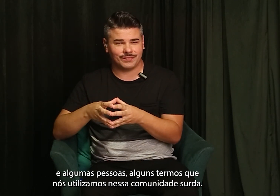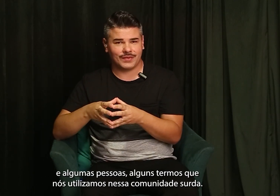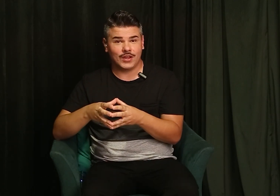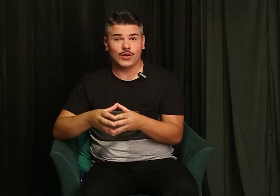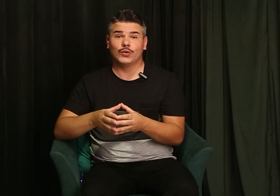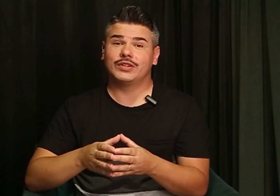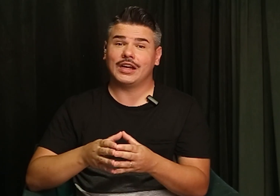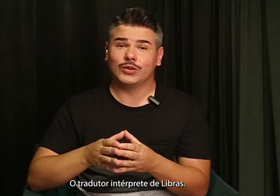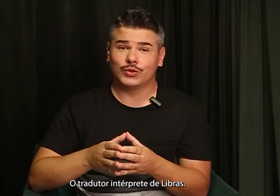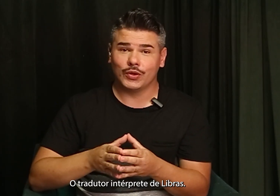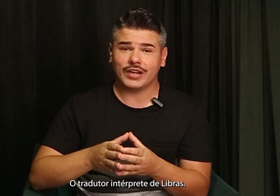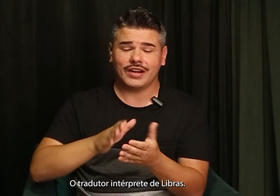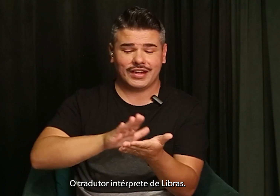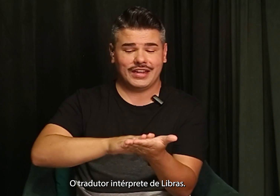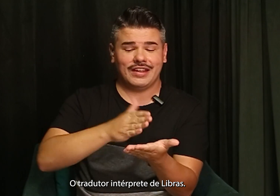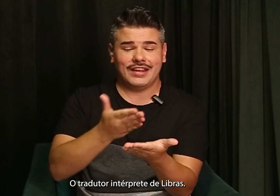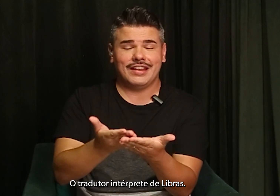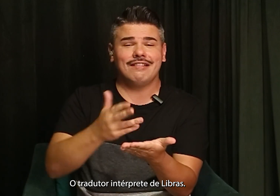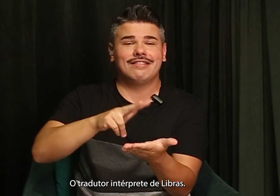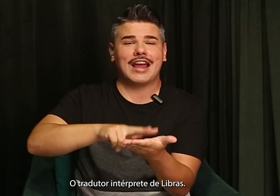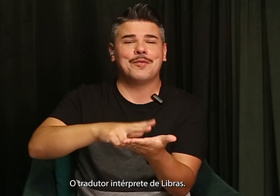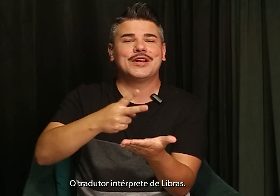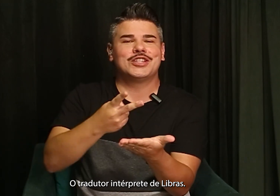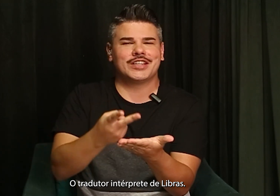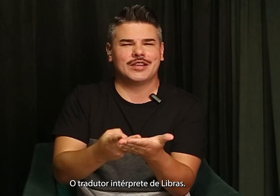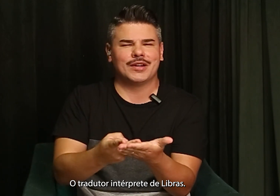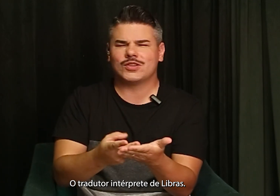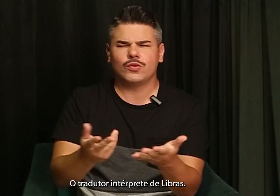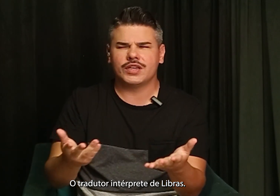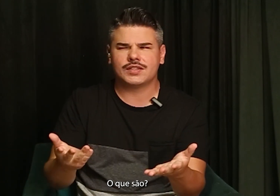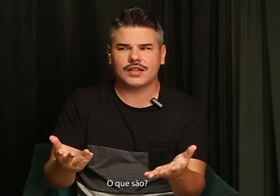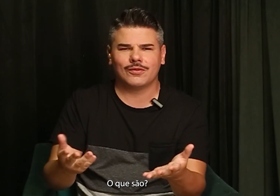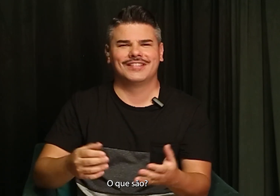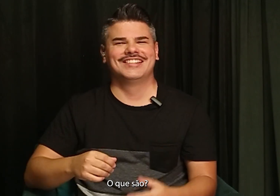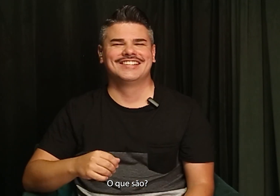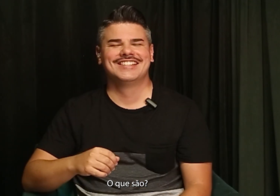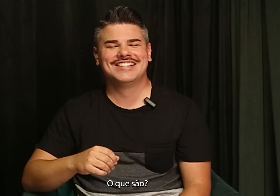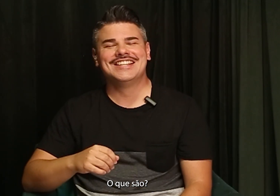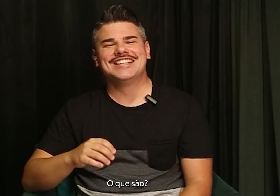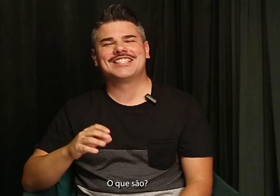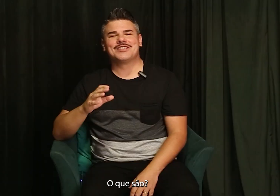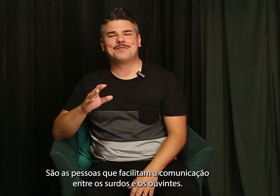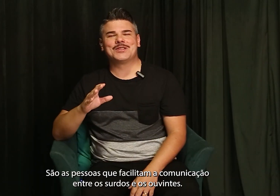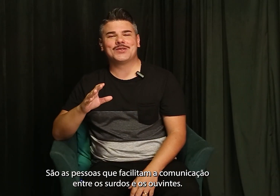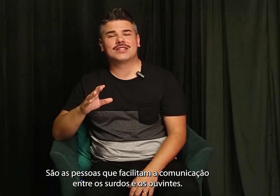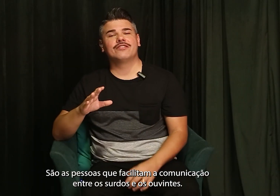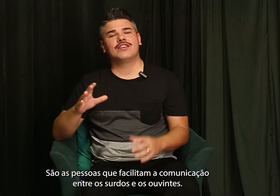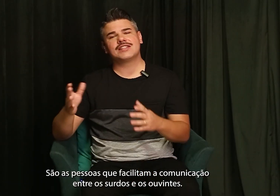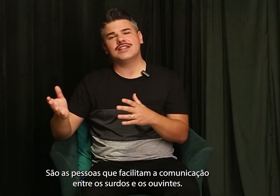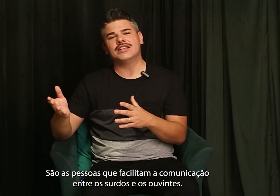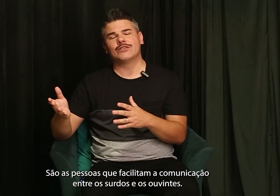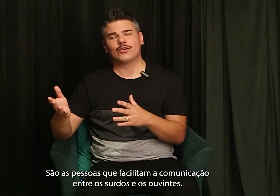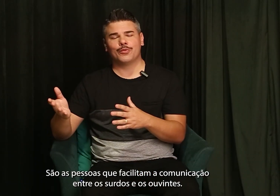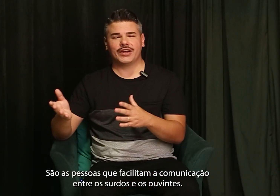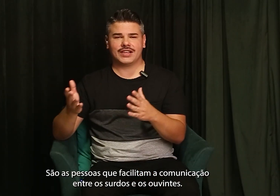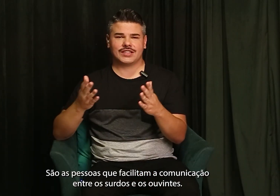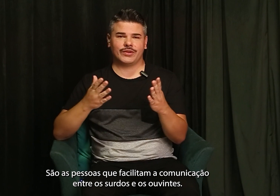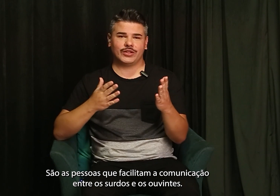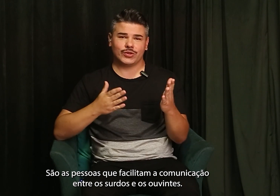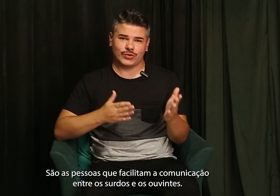surda. O tradutor e intérprete de Libras. O que são? São as pessoas que facilitam a comunicação entre